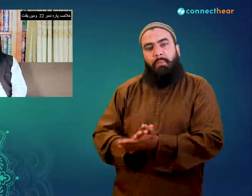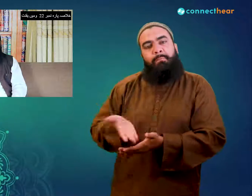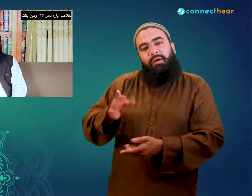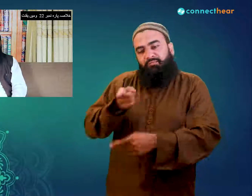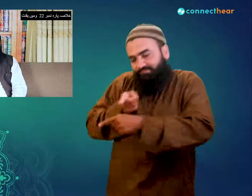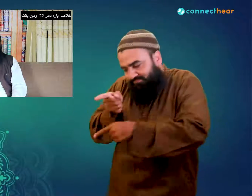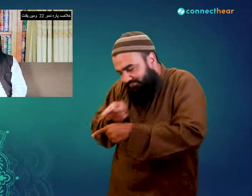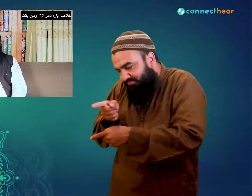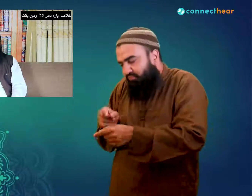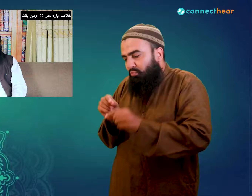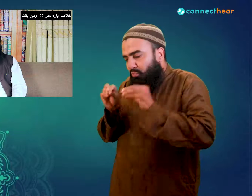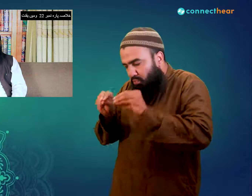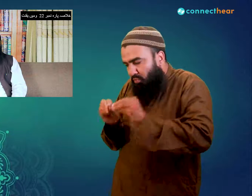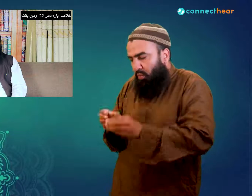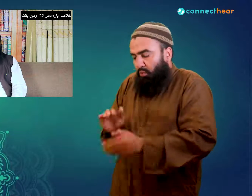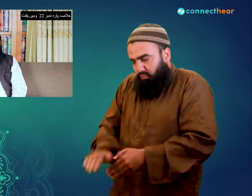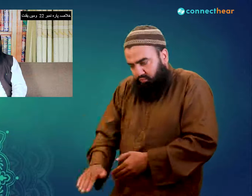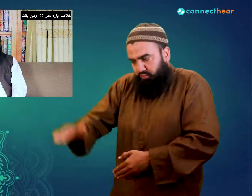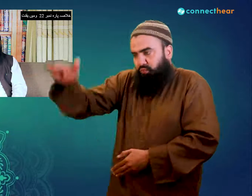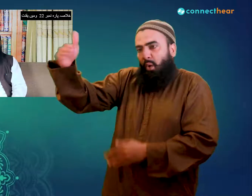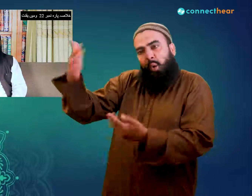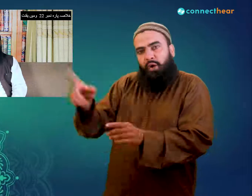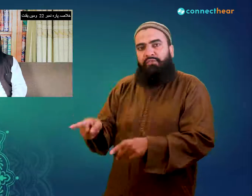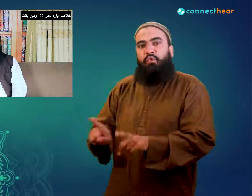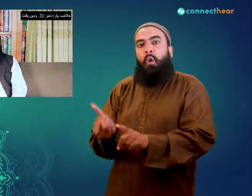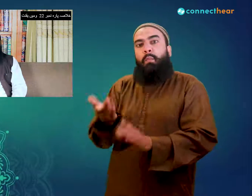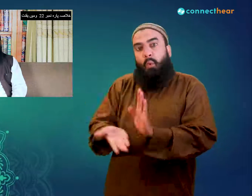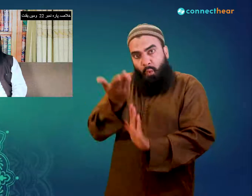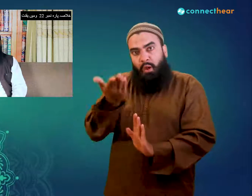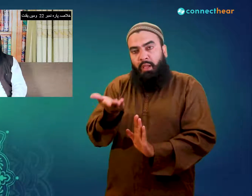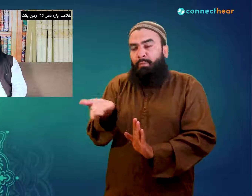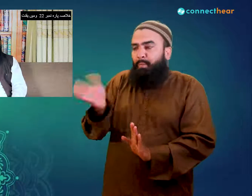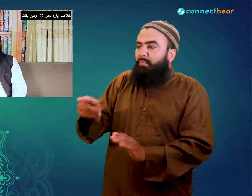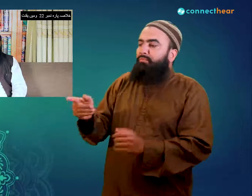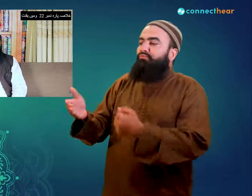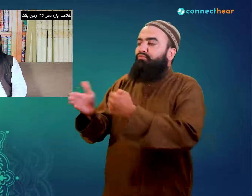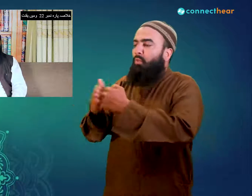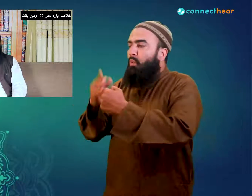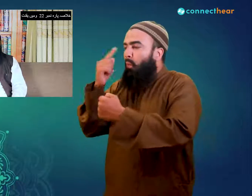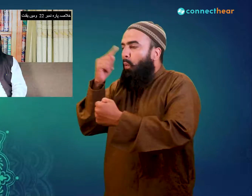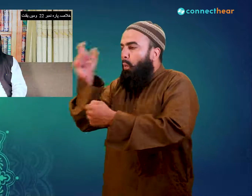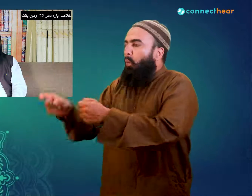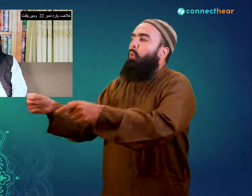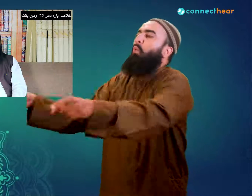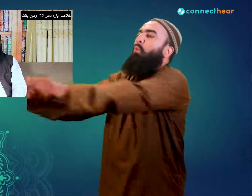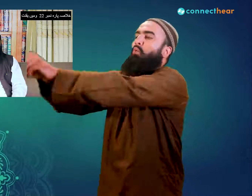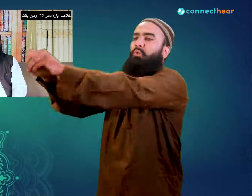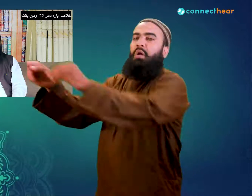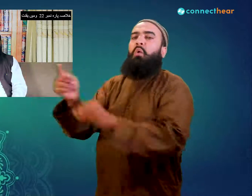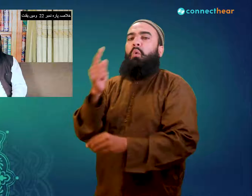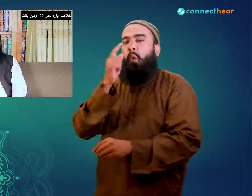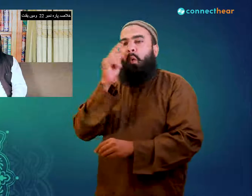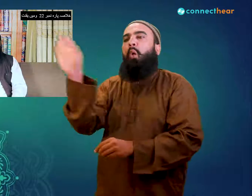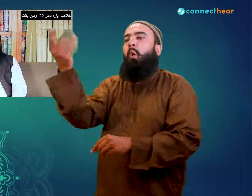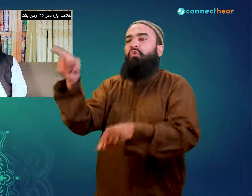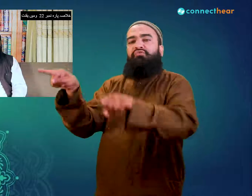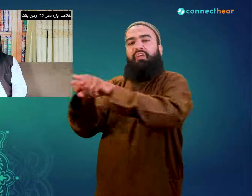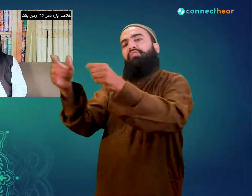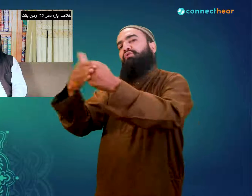گیا۔ حضرت زید نے حضرت زینب کو رضی اللہ تعالی عنہا کو طلاق دے دی۔ اللہ کے حکم